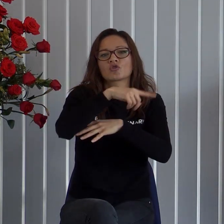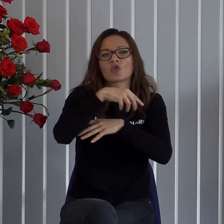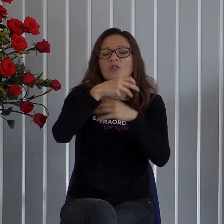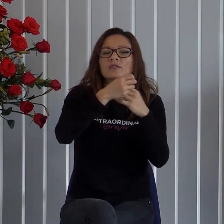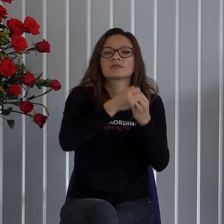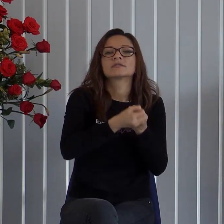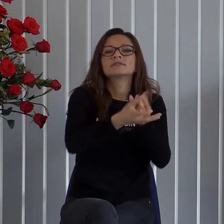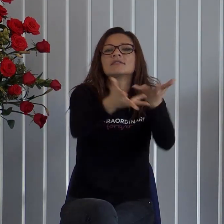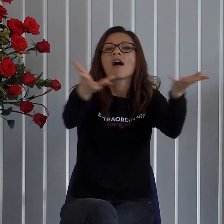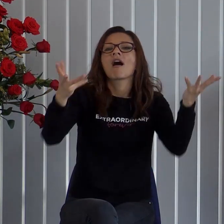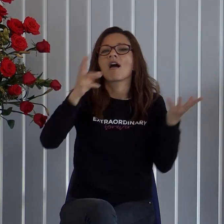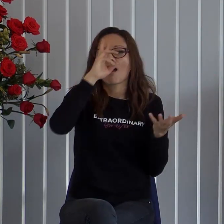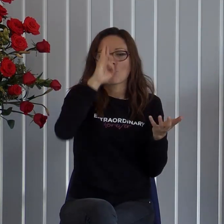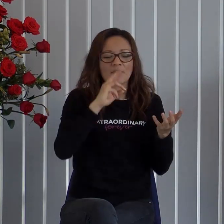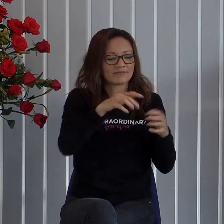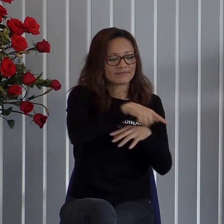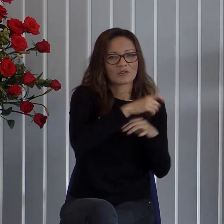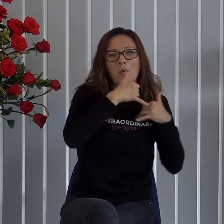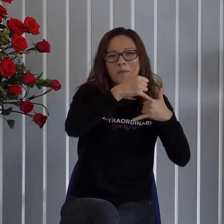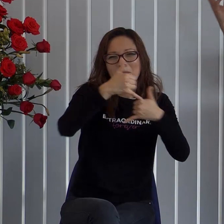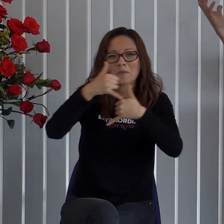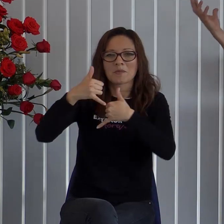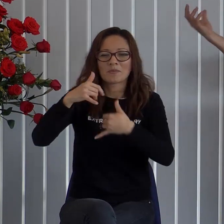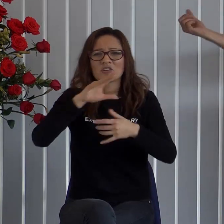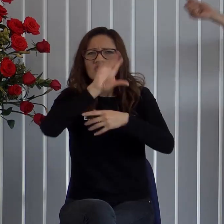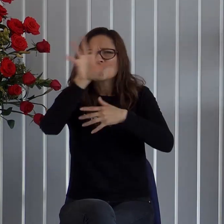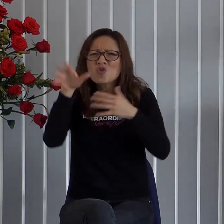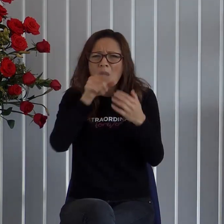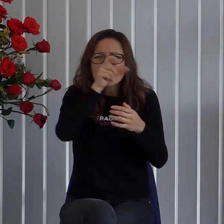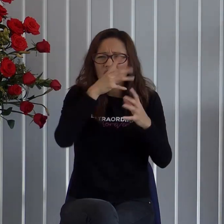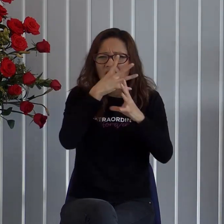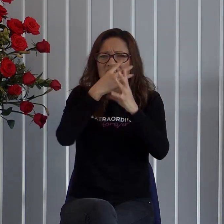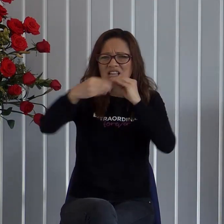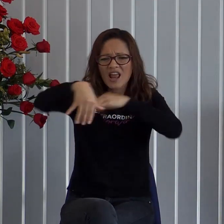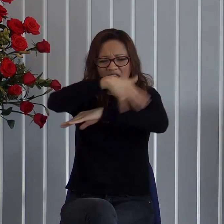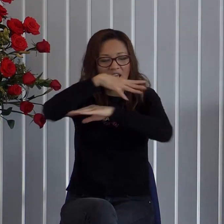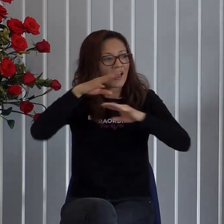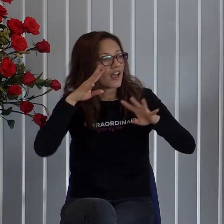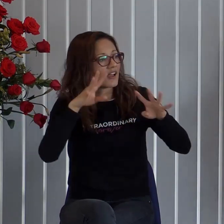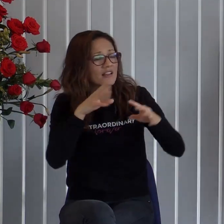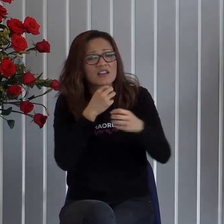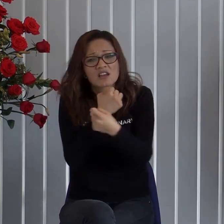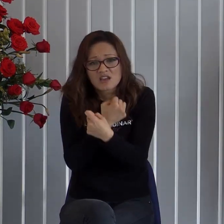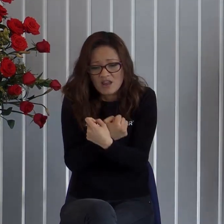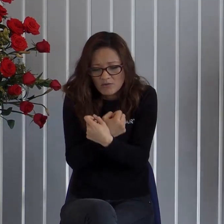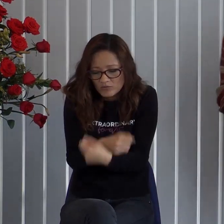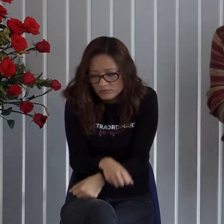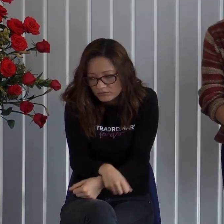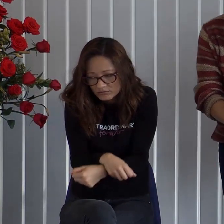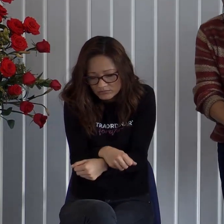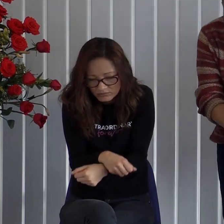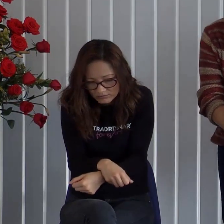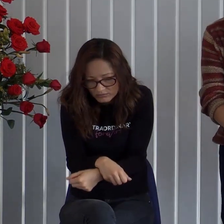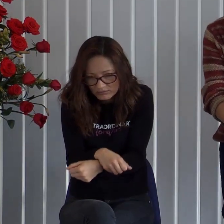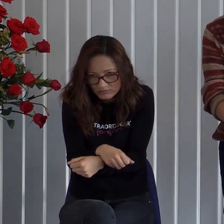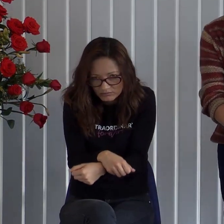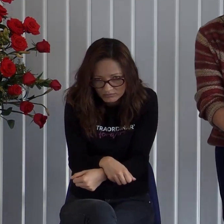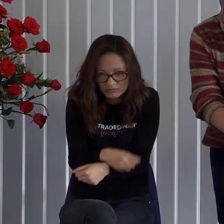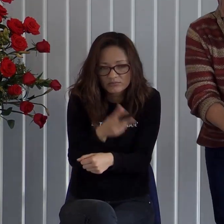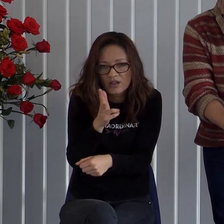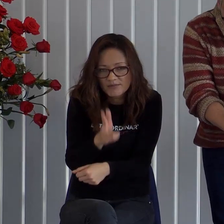al pueblo romano. Y toda la gente salía a las calles y los enemigos ahí.